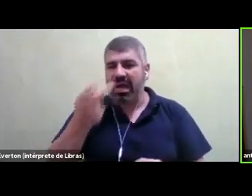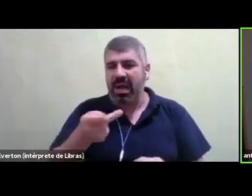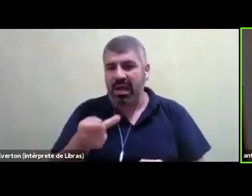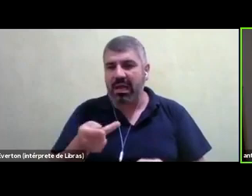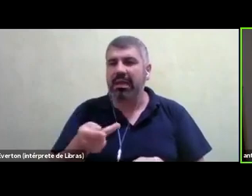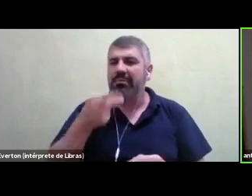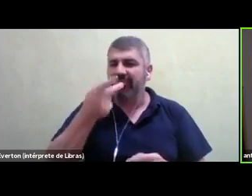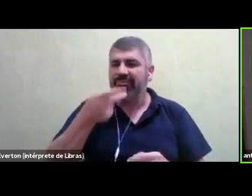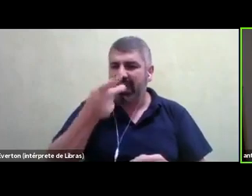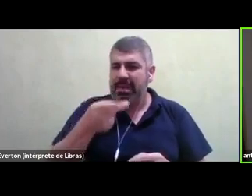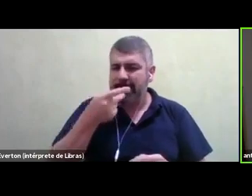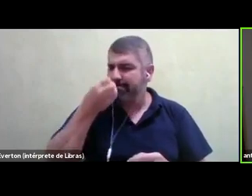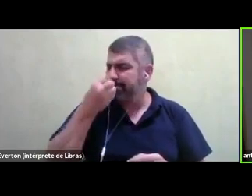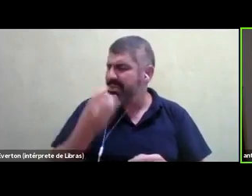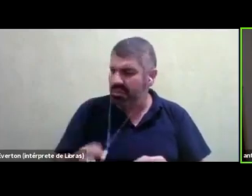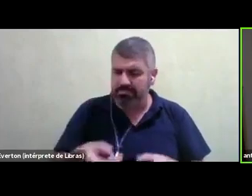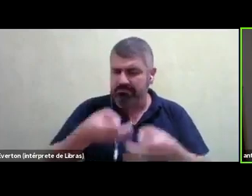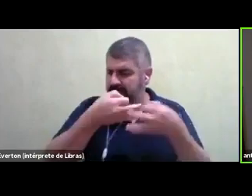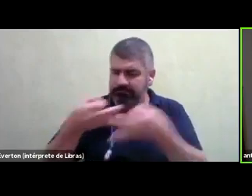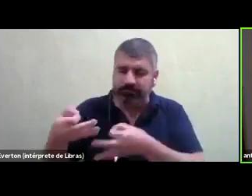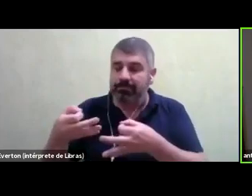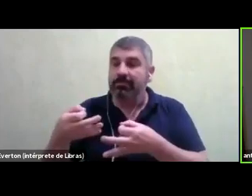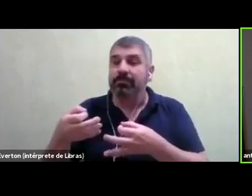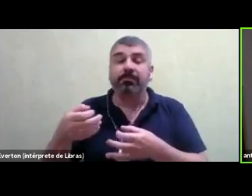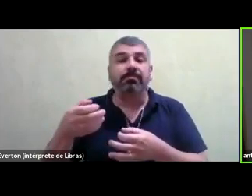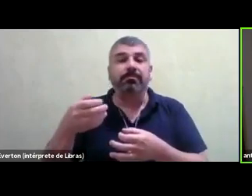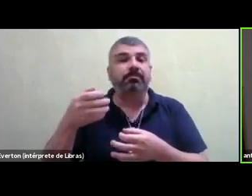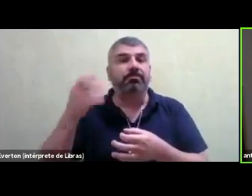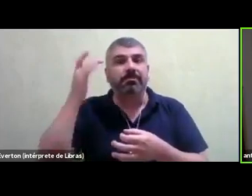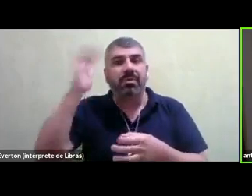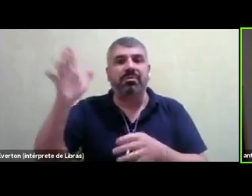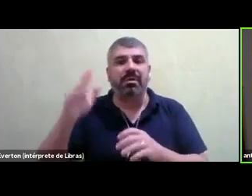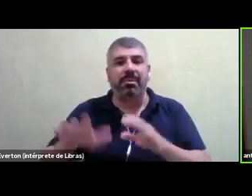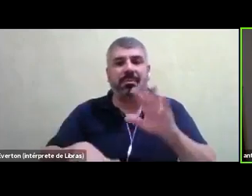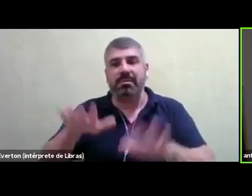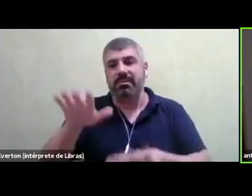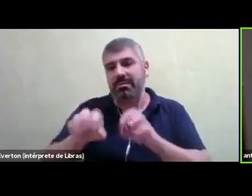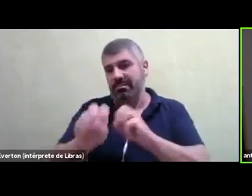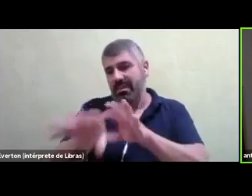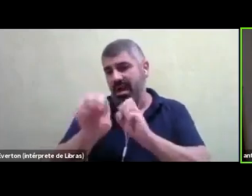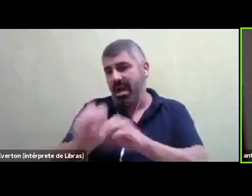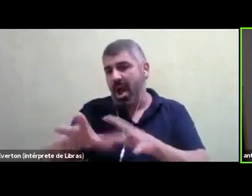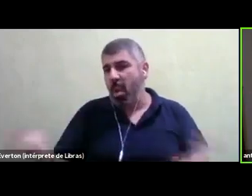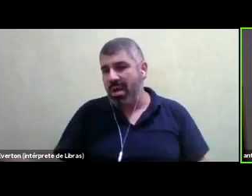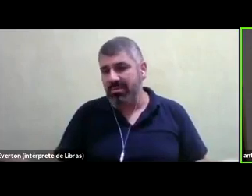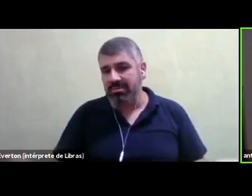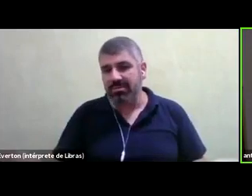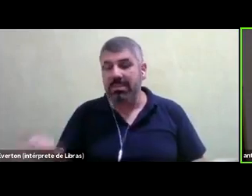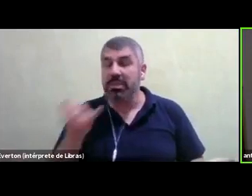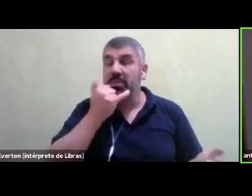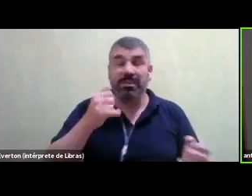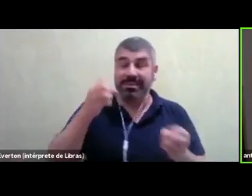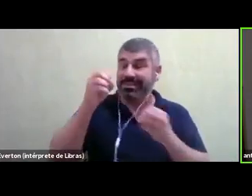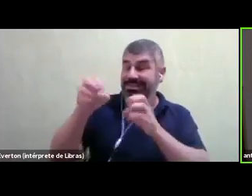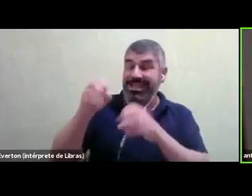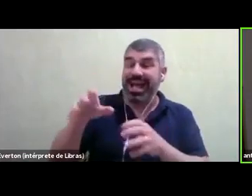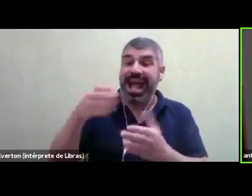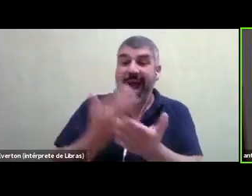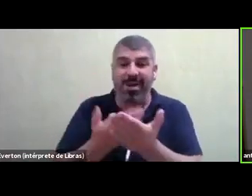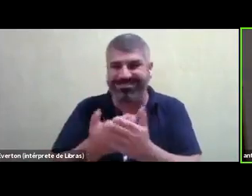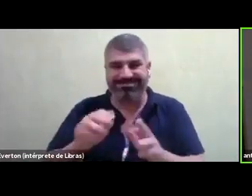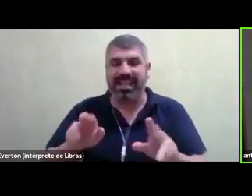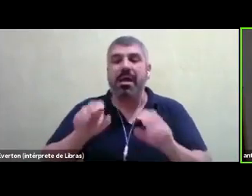que é preciso saber para ensinar a aula. Para ensinar a aula é ótimo, gente, eu me distraí com um comentário aqui. Para